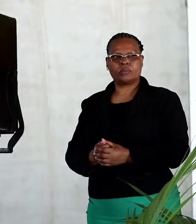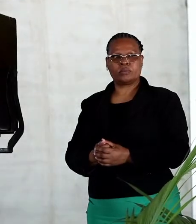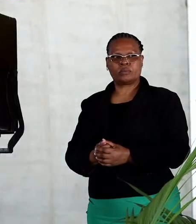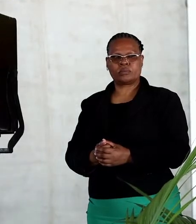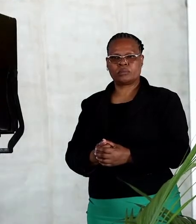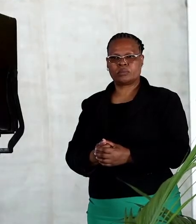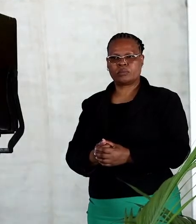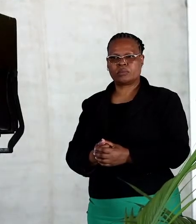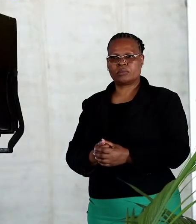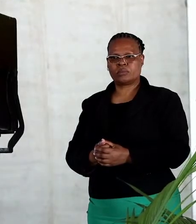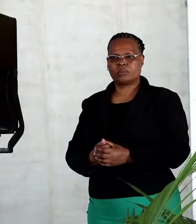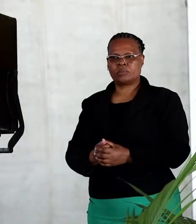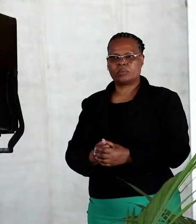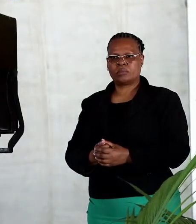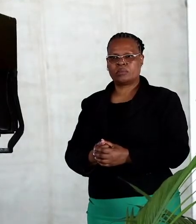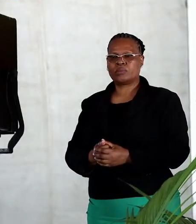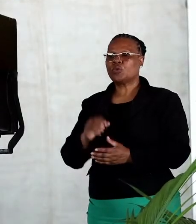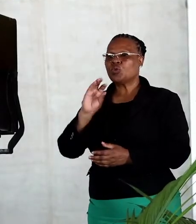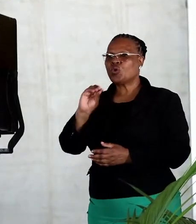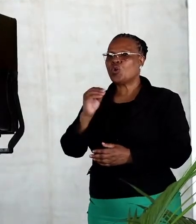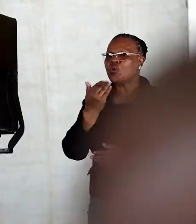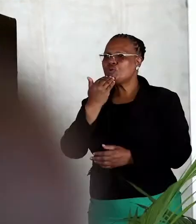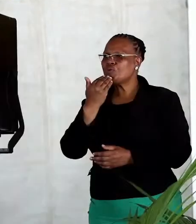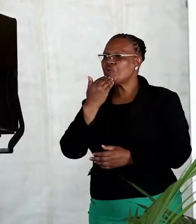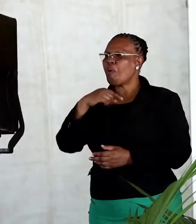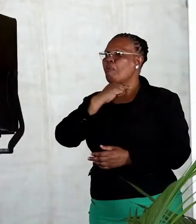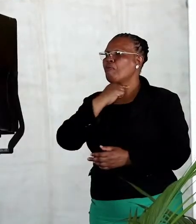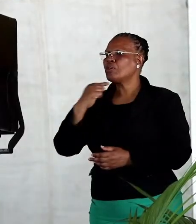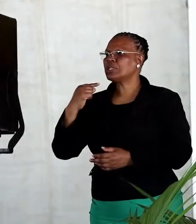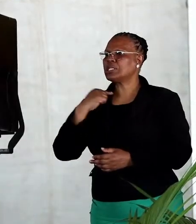Also, phakathi kwethu ukhona umfundisi umfanyana.